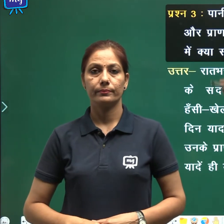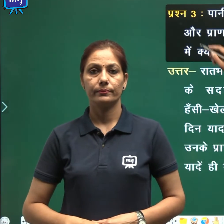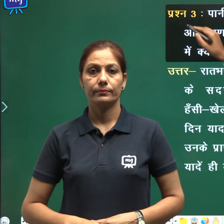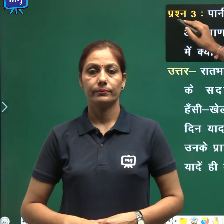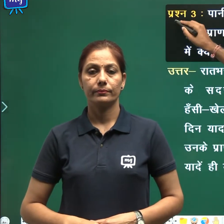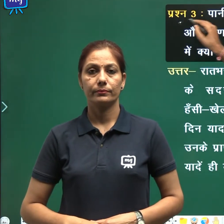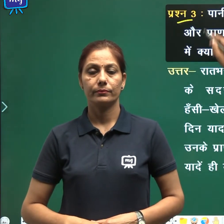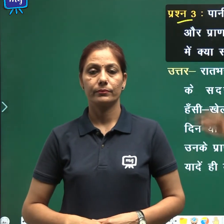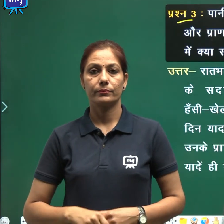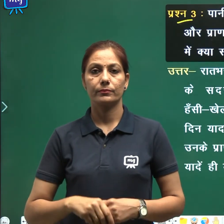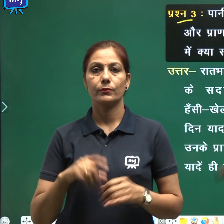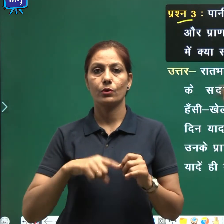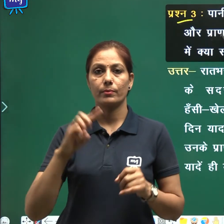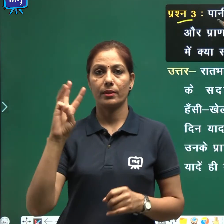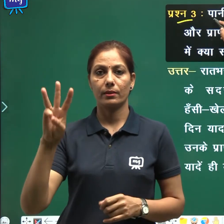प्रश्न 3,